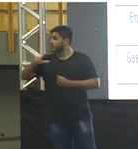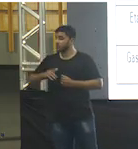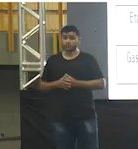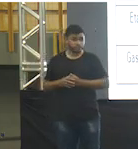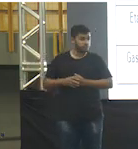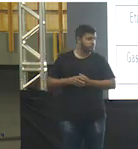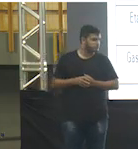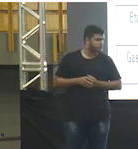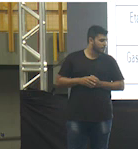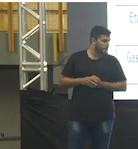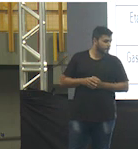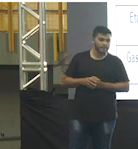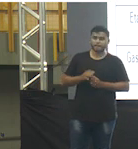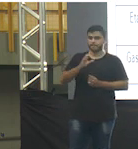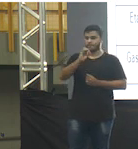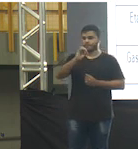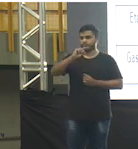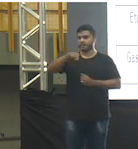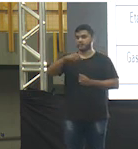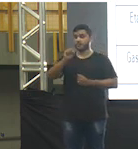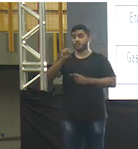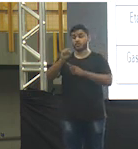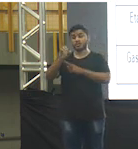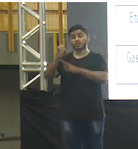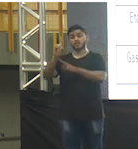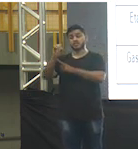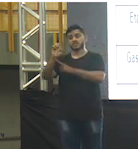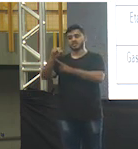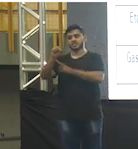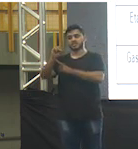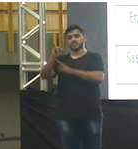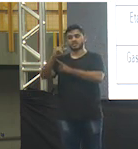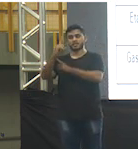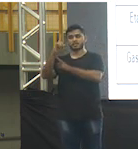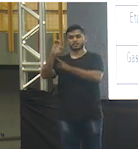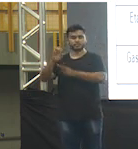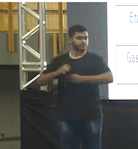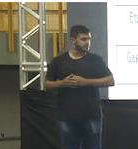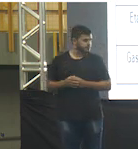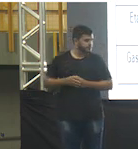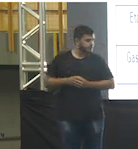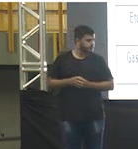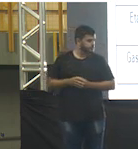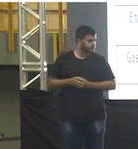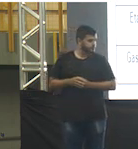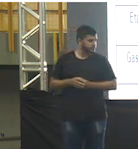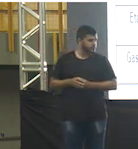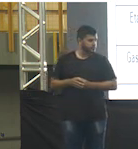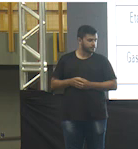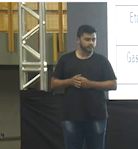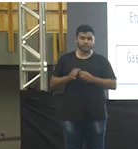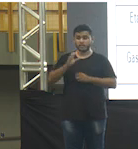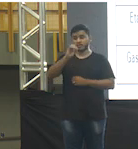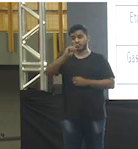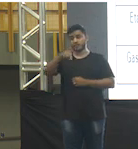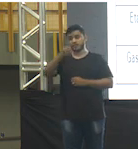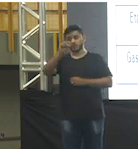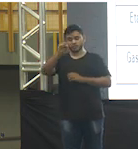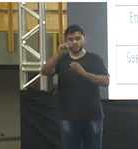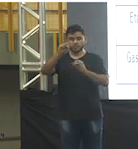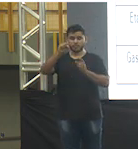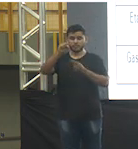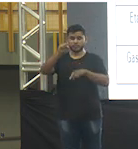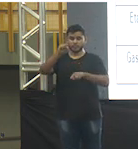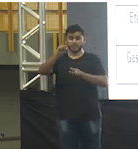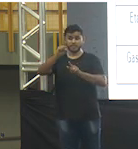Densidade do etanol, 0,8 grama por ml. Calor de combustão, aí fica atento àquilo que está dentro